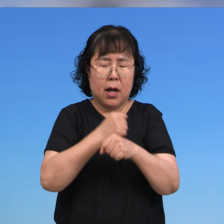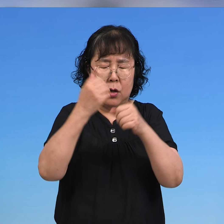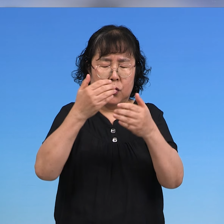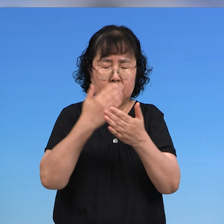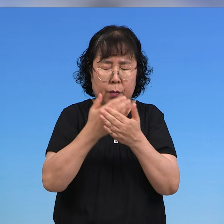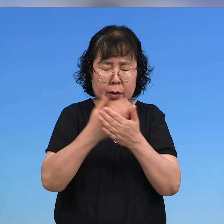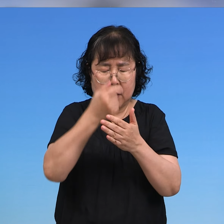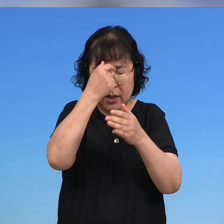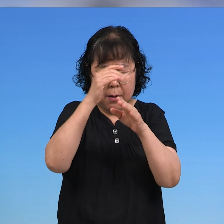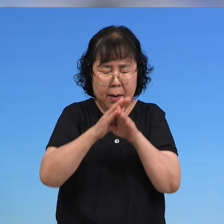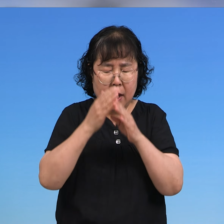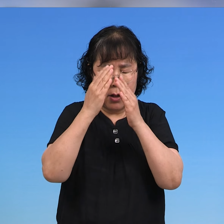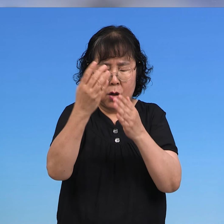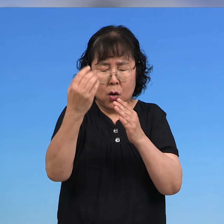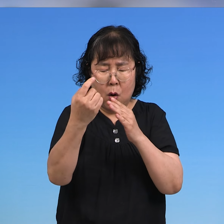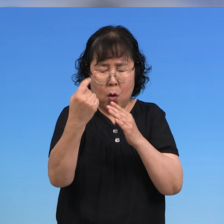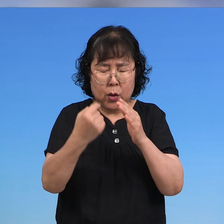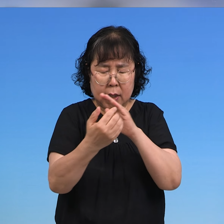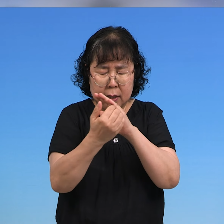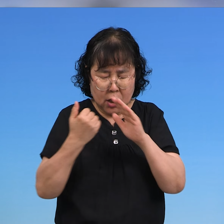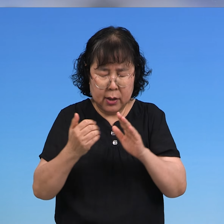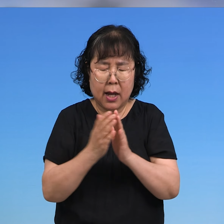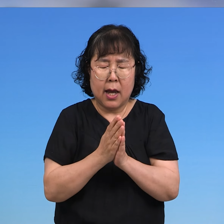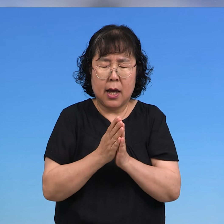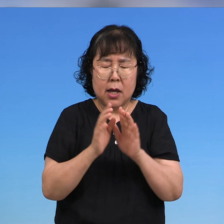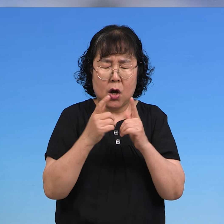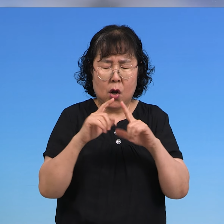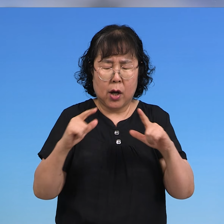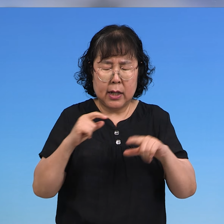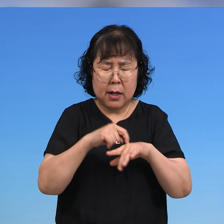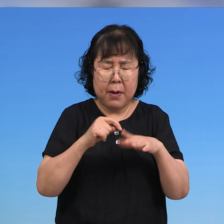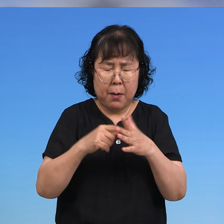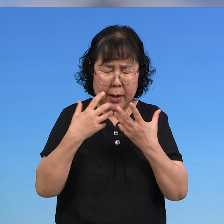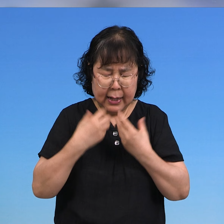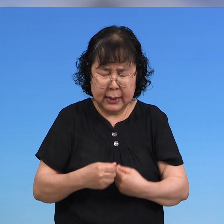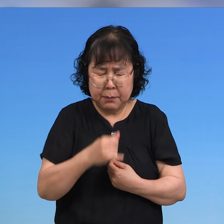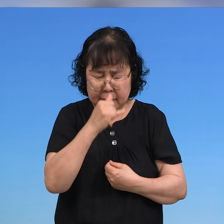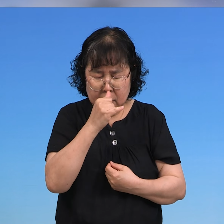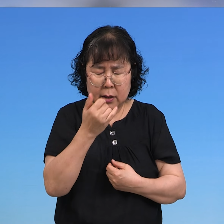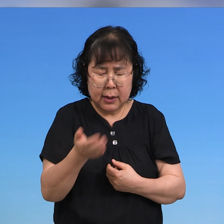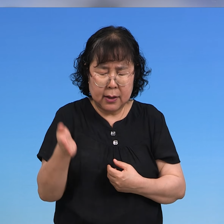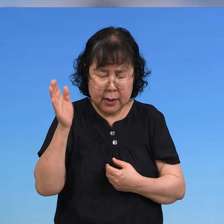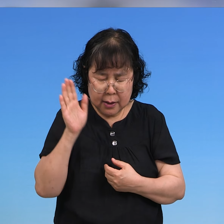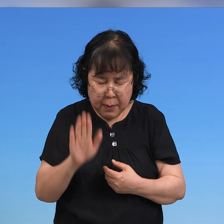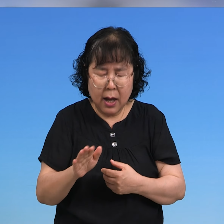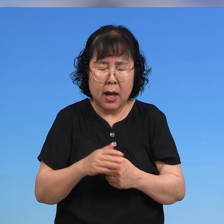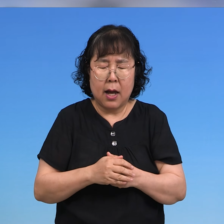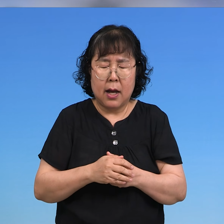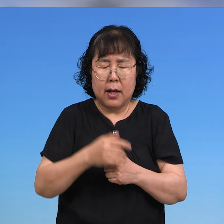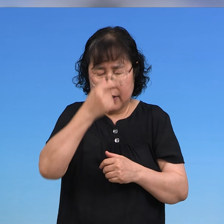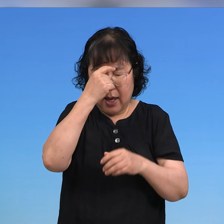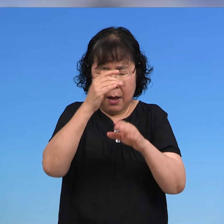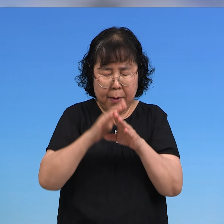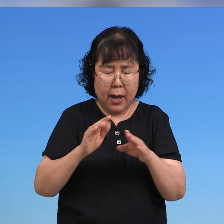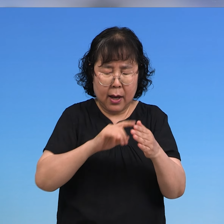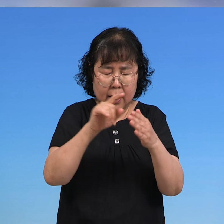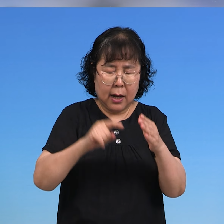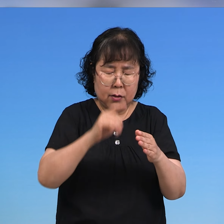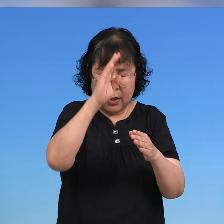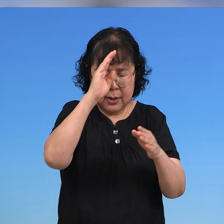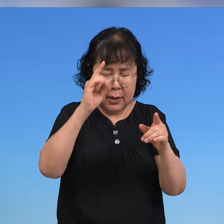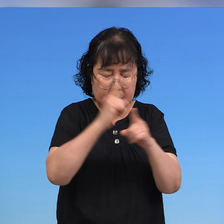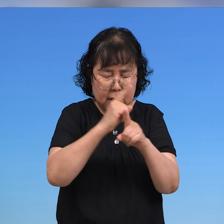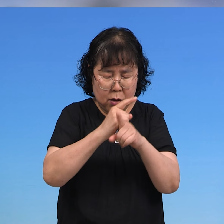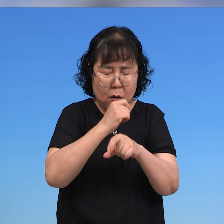전에 이런저런 아픔과 상황과 낙심으로 여기 왔다 할지라도 오늘 예배 가운데 치료해 주신 하나님